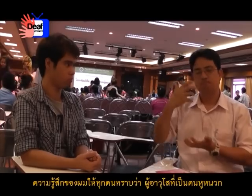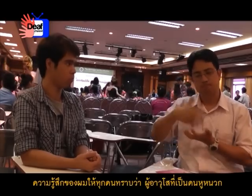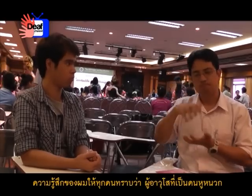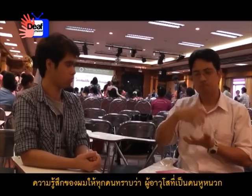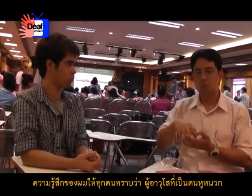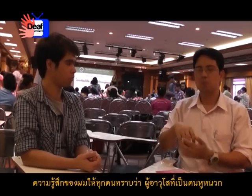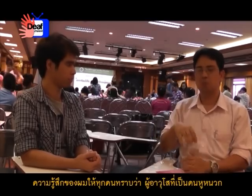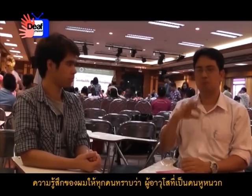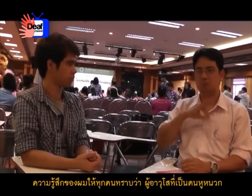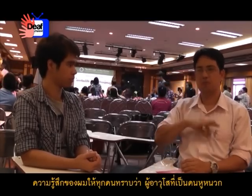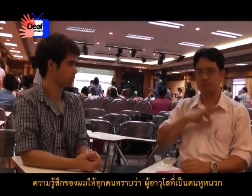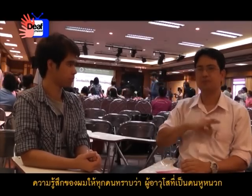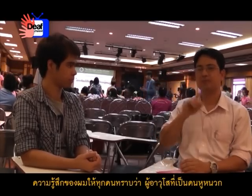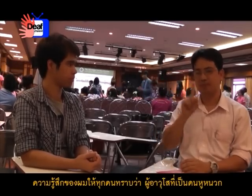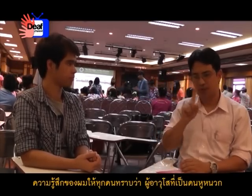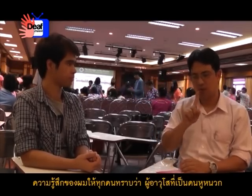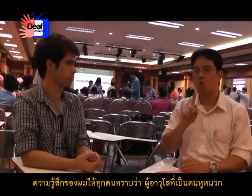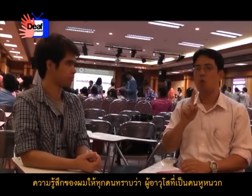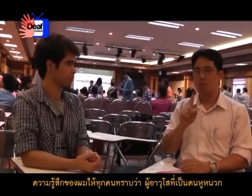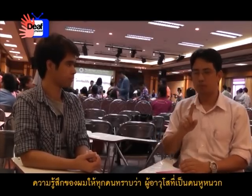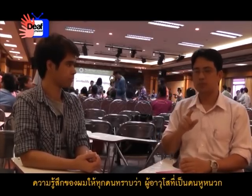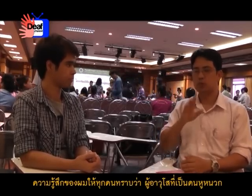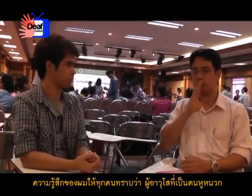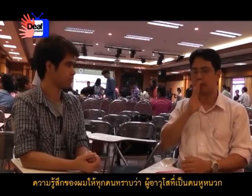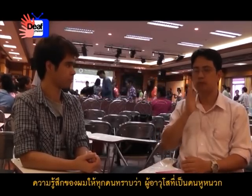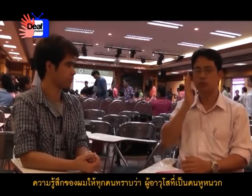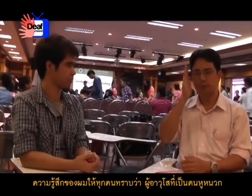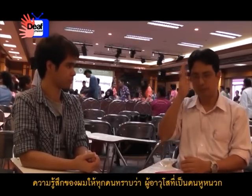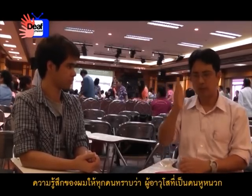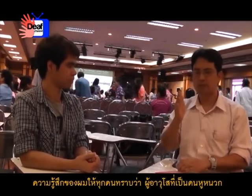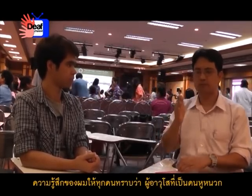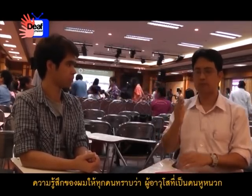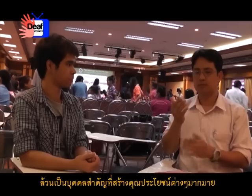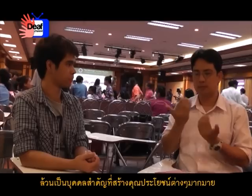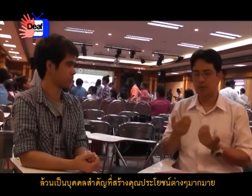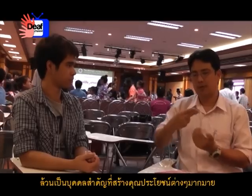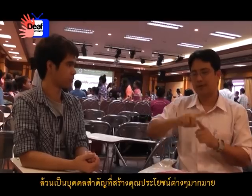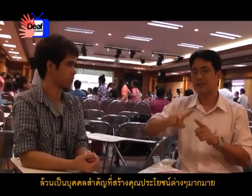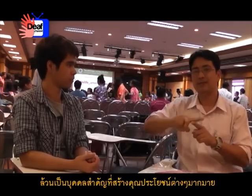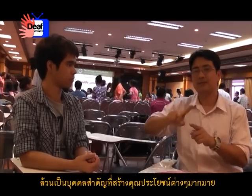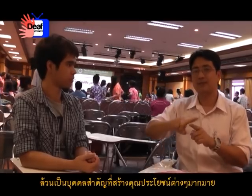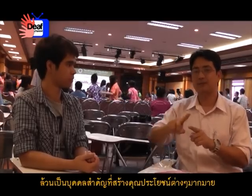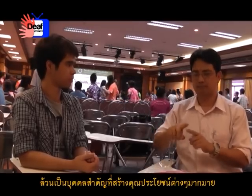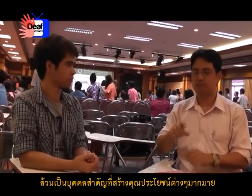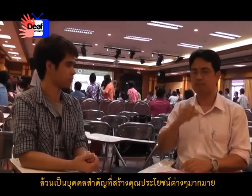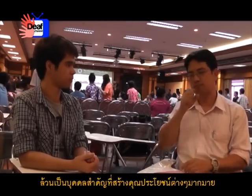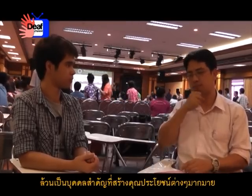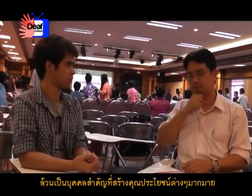คลสำคัญที่สร้างคุณประโยชน์ต่างๆมากมายให้กับพวกเราตลอดมาเราจึงควรที่จะดูแลท่านแล้วก็ตอบแทนพระคุณของท่านนะ